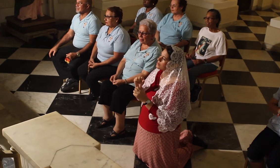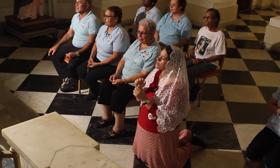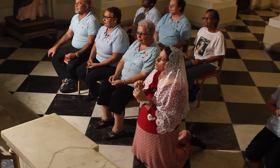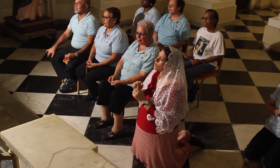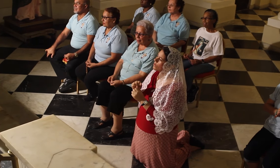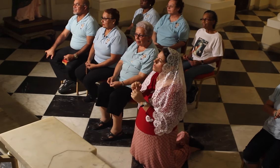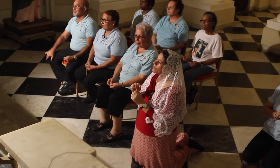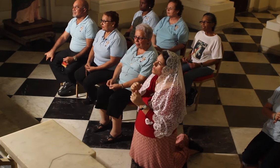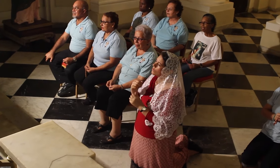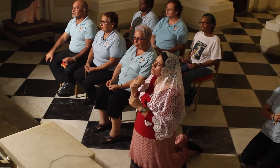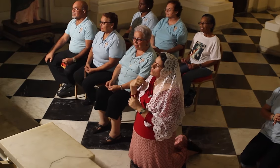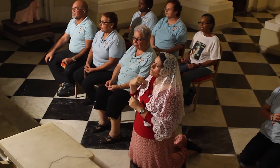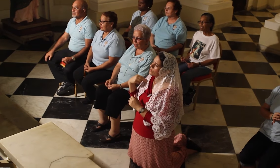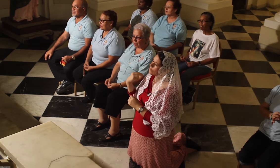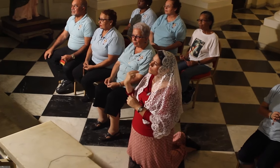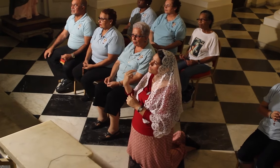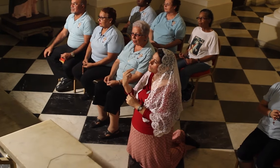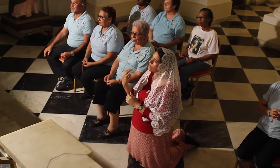Amén.